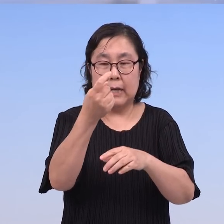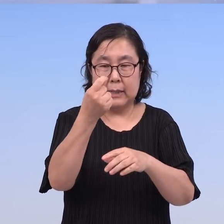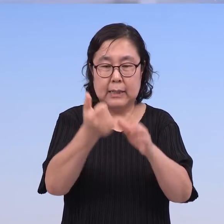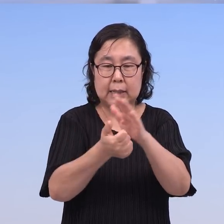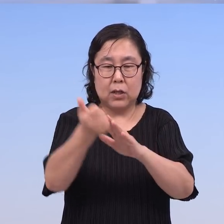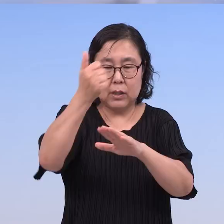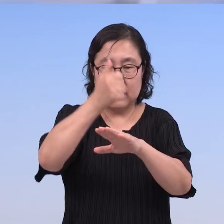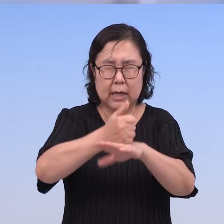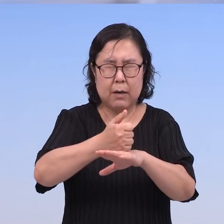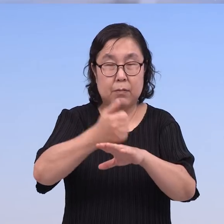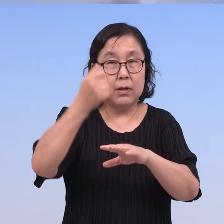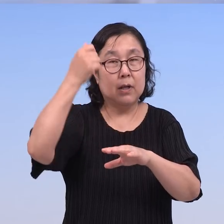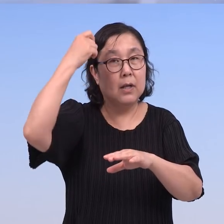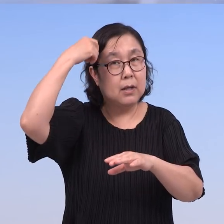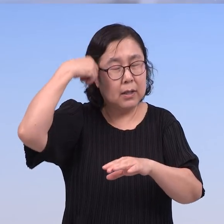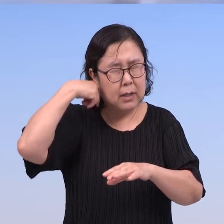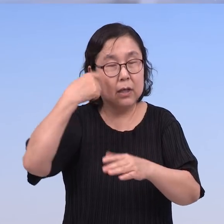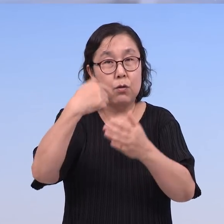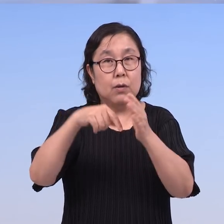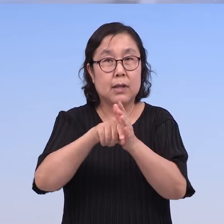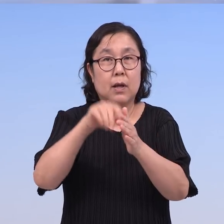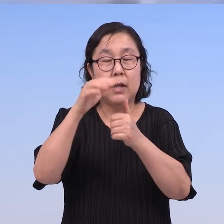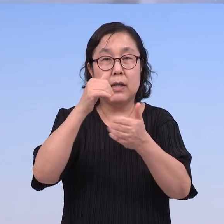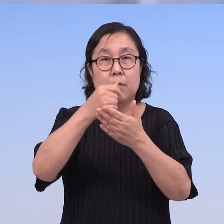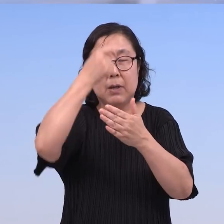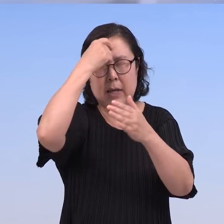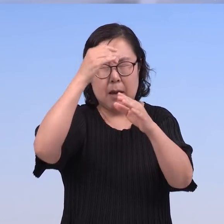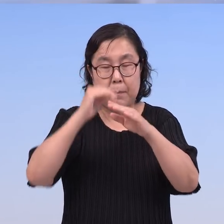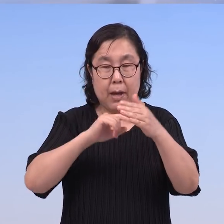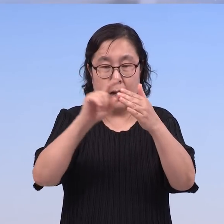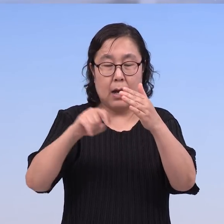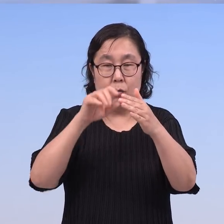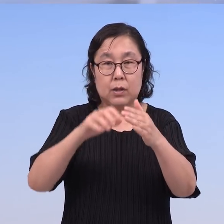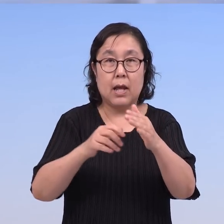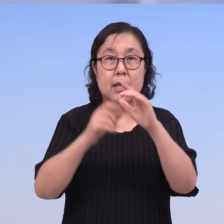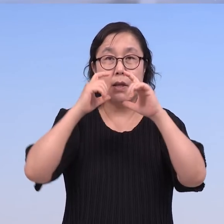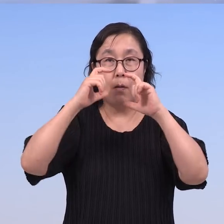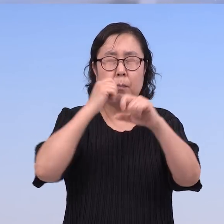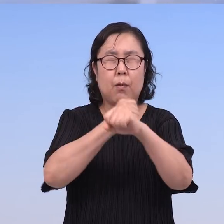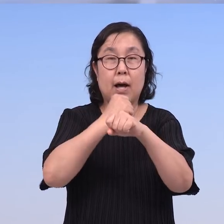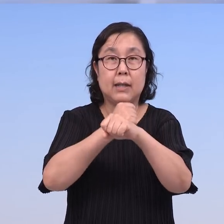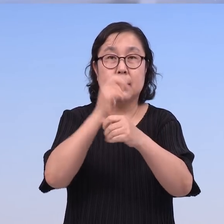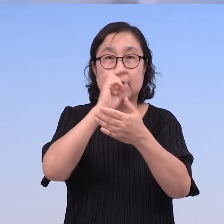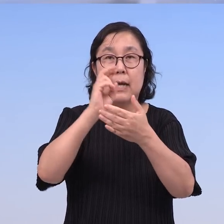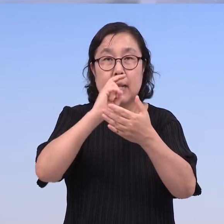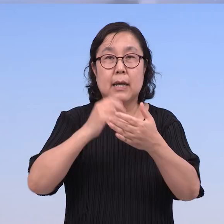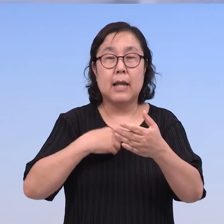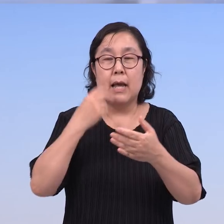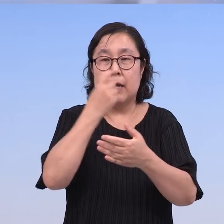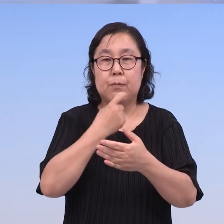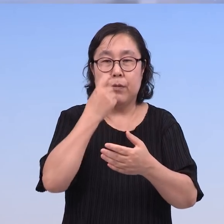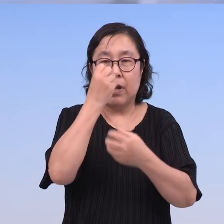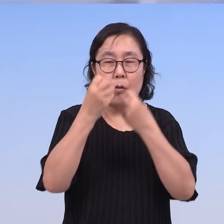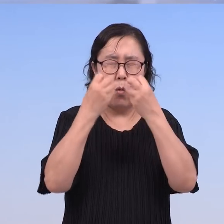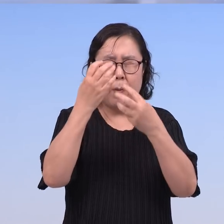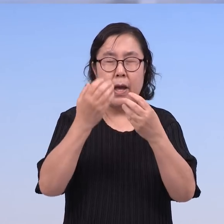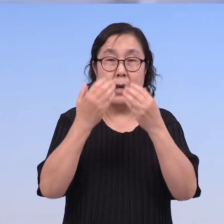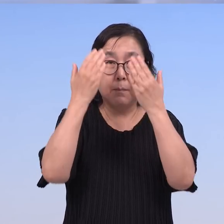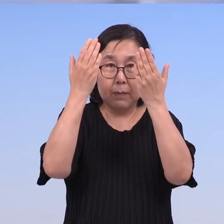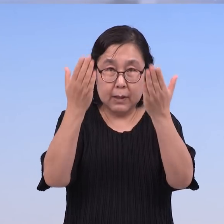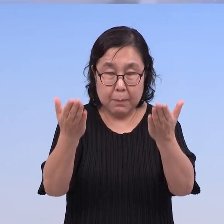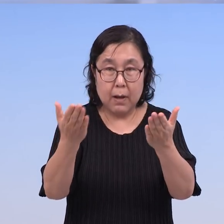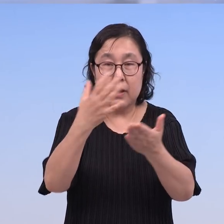맛보기 위해서 오늘 하나님이 예배 가운데 선포하는 이 찬양이 내 입술의 고백이니 주님 받아주시기 원합니다.